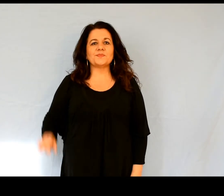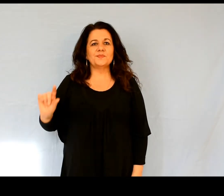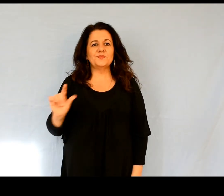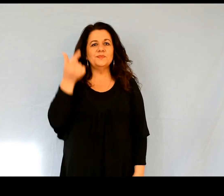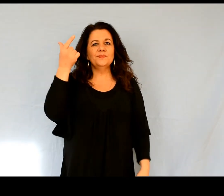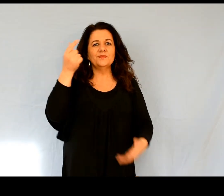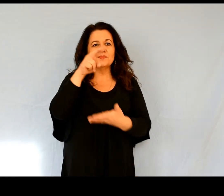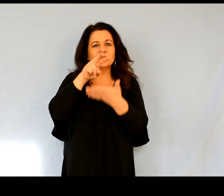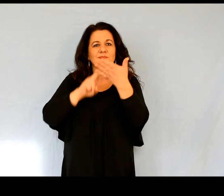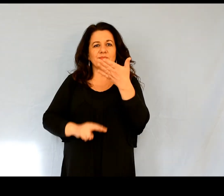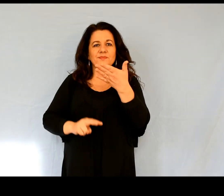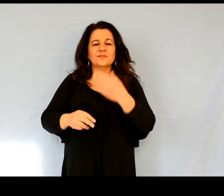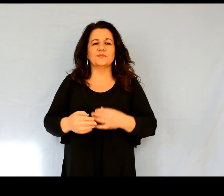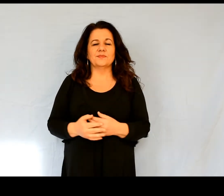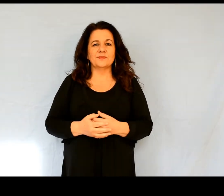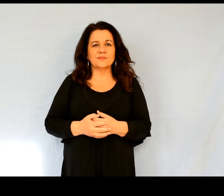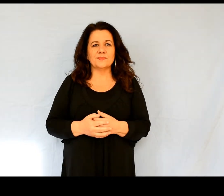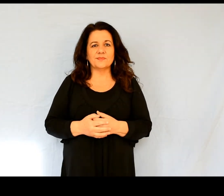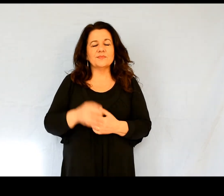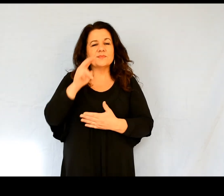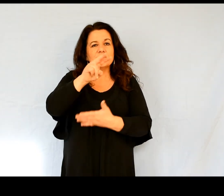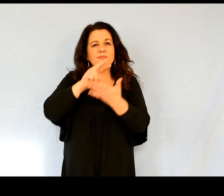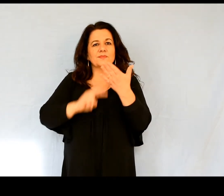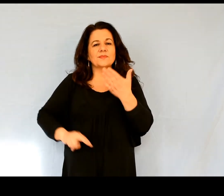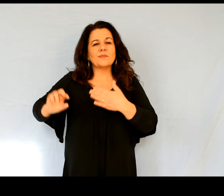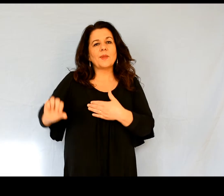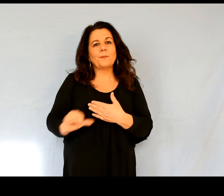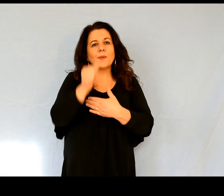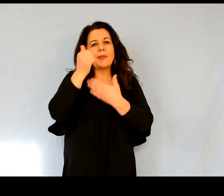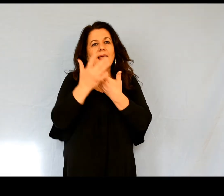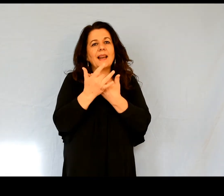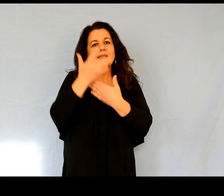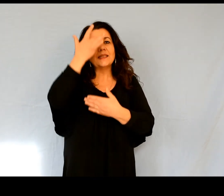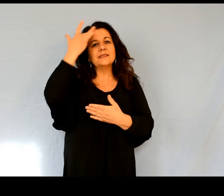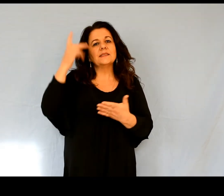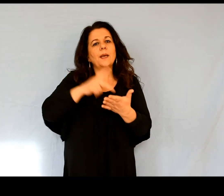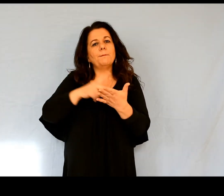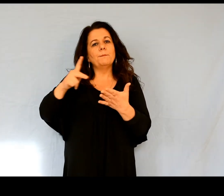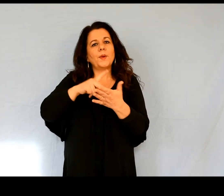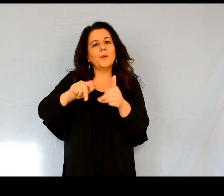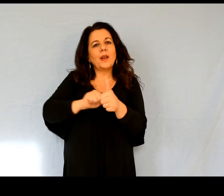Deuxième lecture. Lecture de la première lettre de saint Paul apôtre aux Corinthiens.